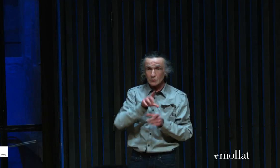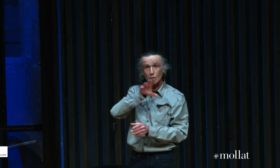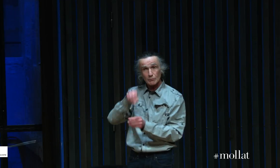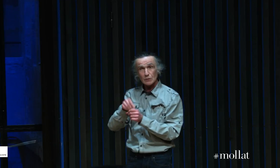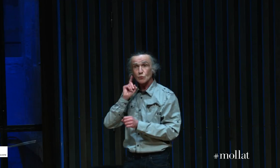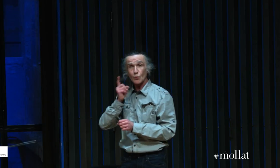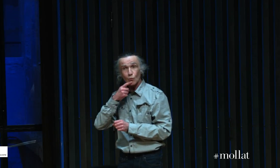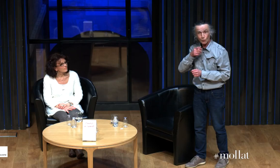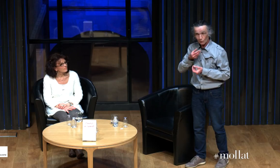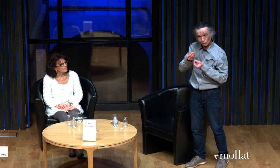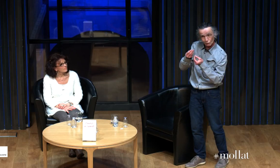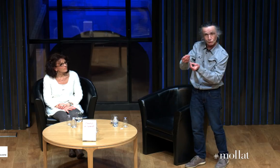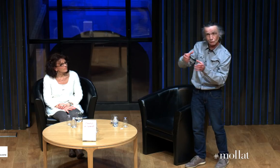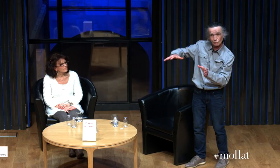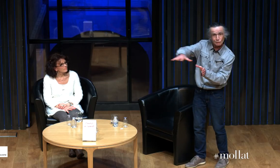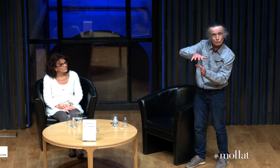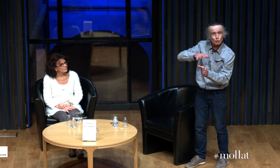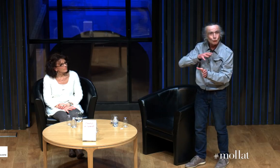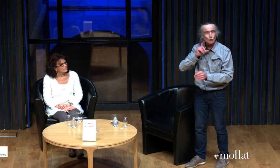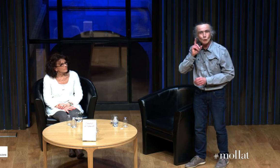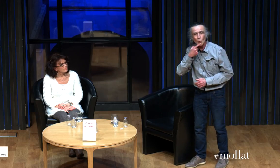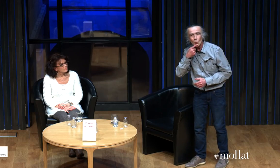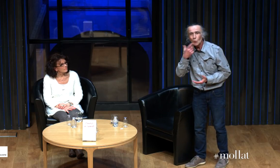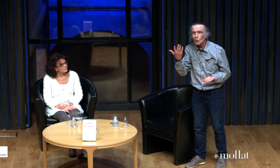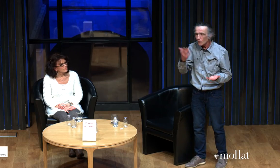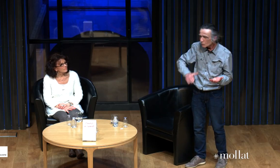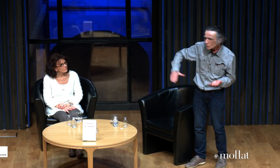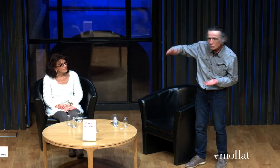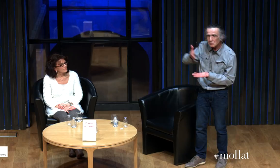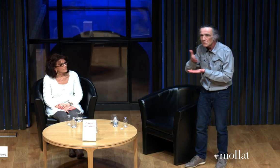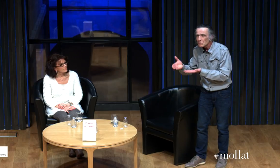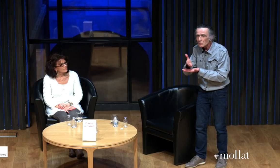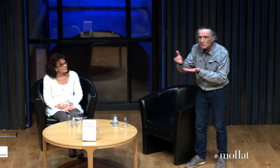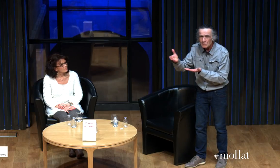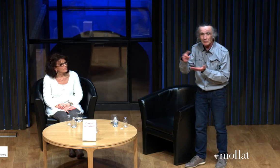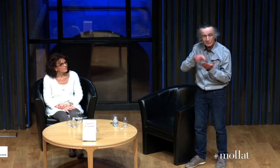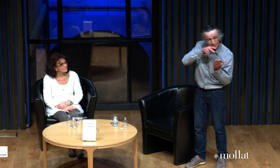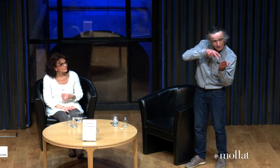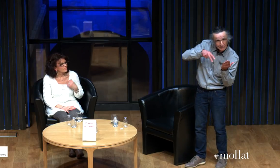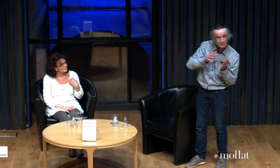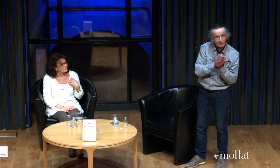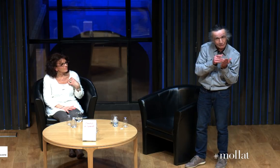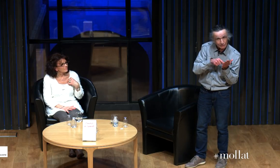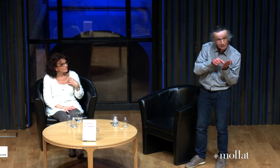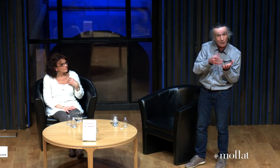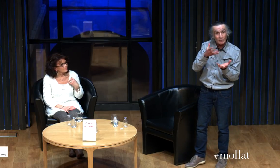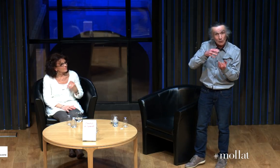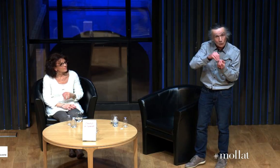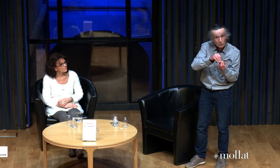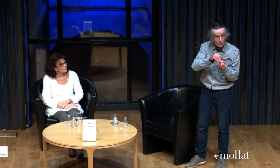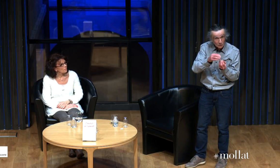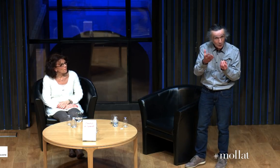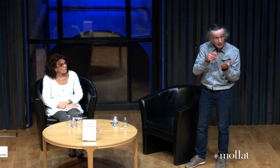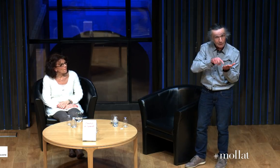vie pour donner des informations sur ce que sont les sourds aux entendants et à d'autres sourds aussi. Chacun a eu des parcours